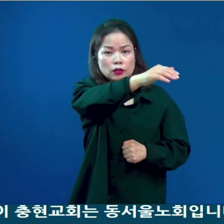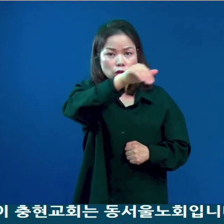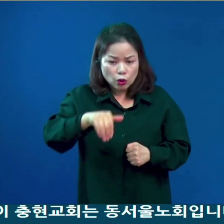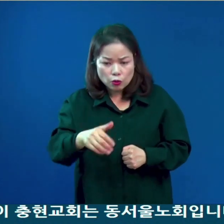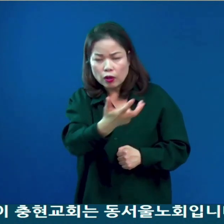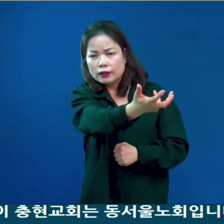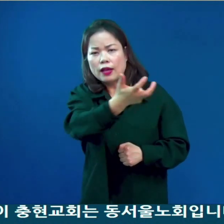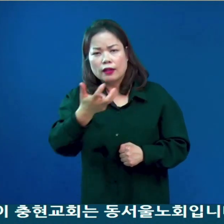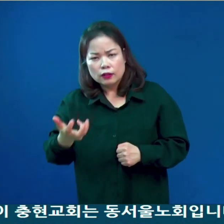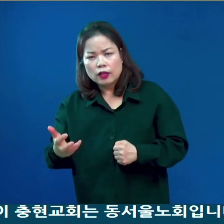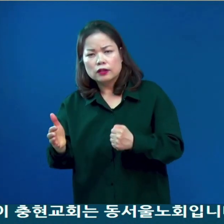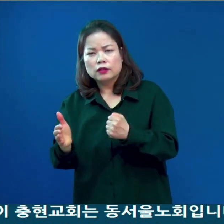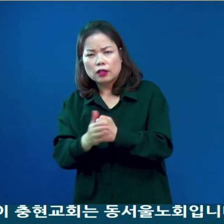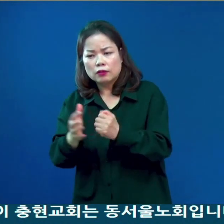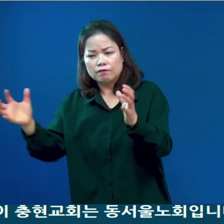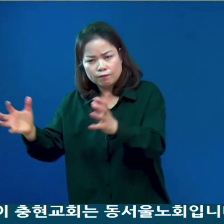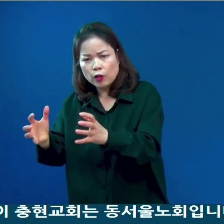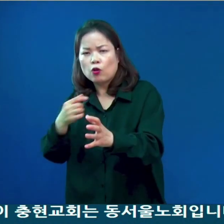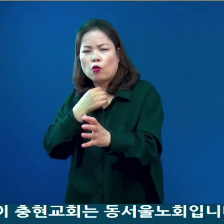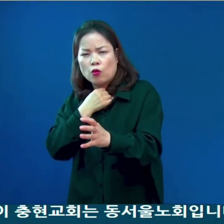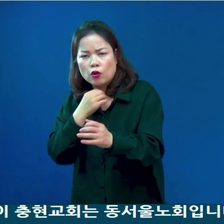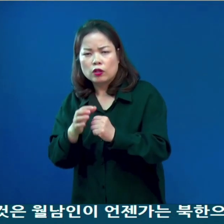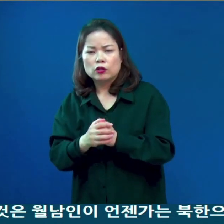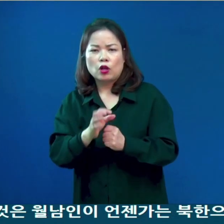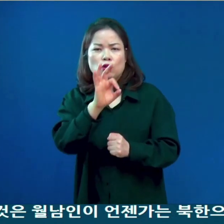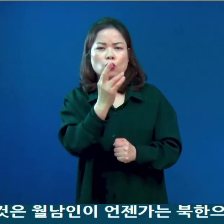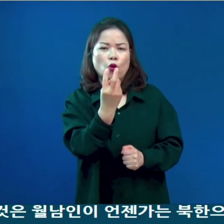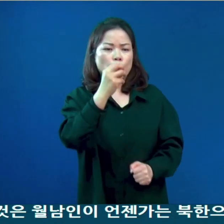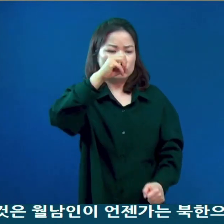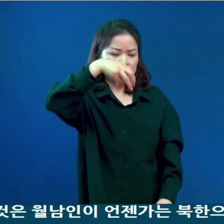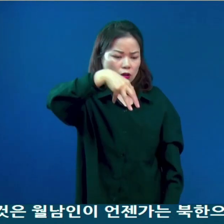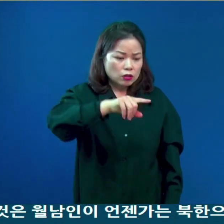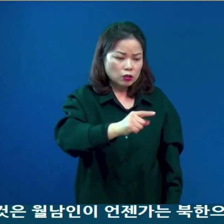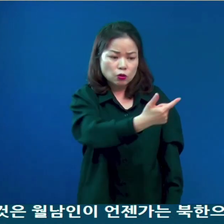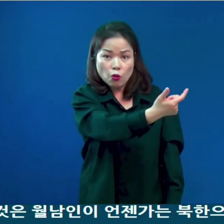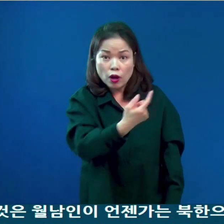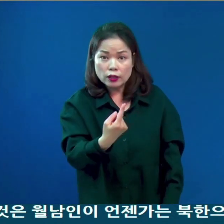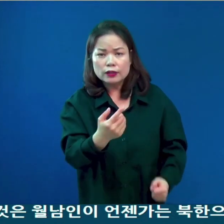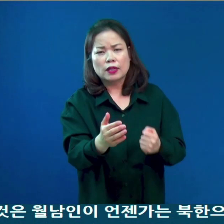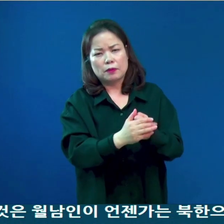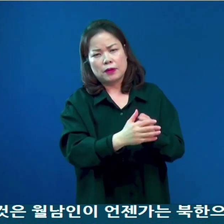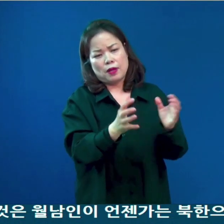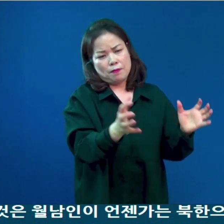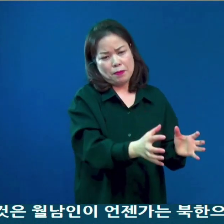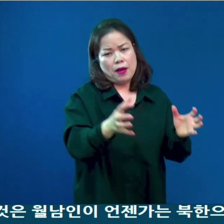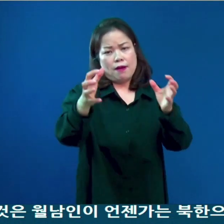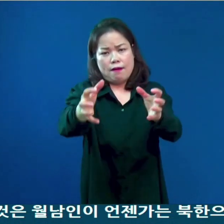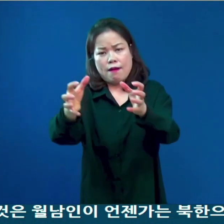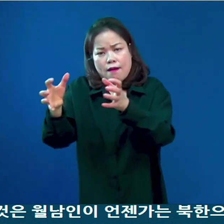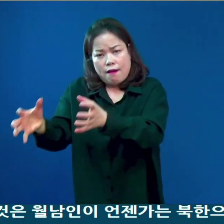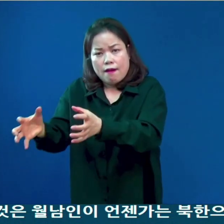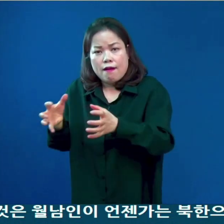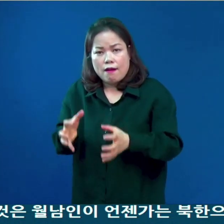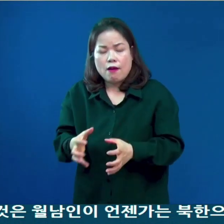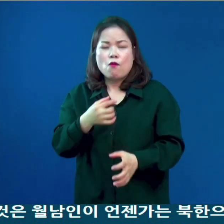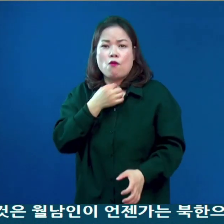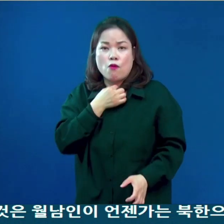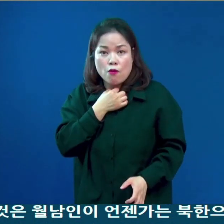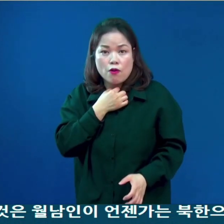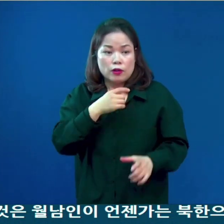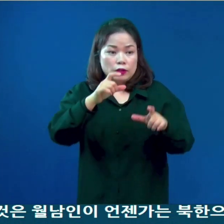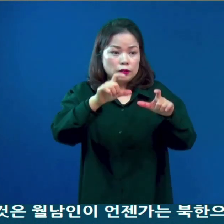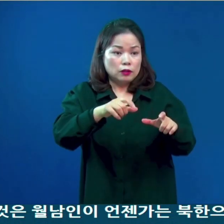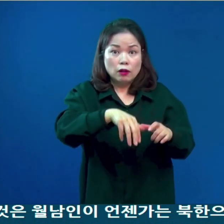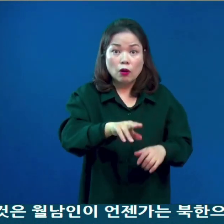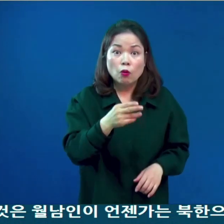우리는 유지하기를 원합니다. 용천에서 왔기 때문에 용천 노예를 우리는 유지하기를 원합니다. 지옥을 갈